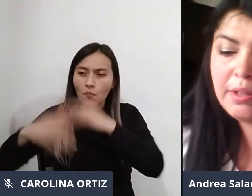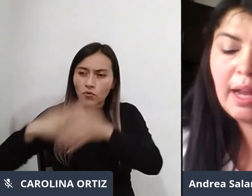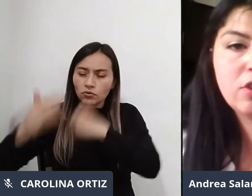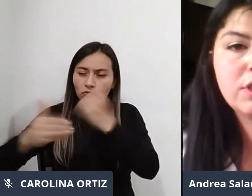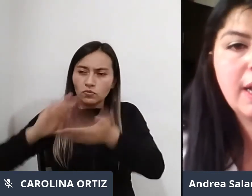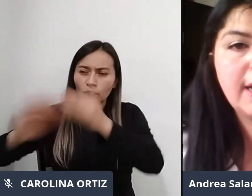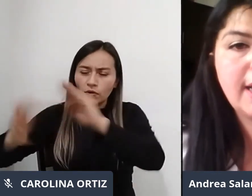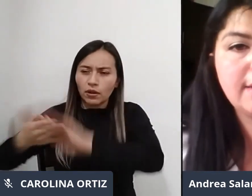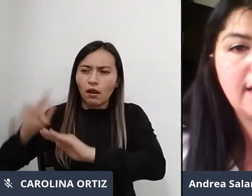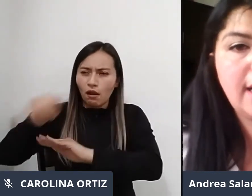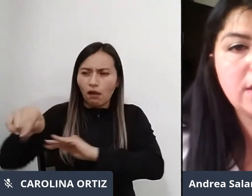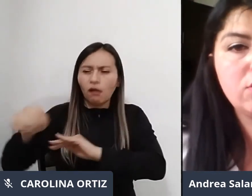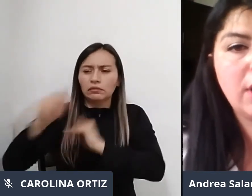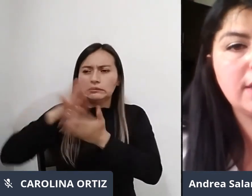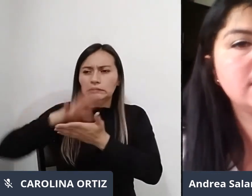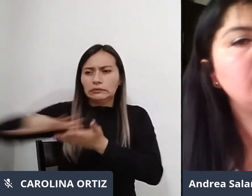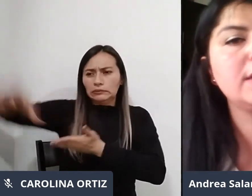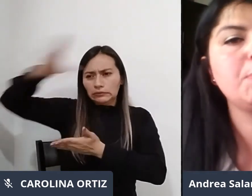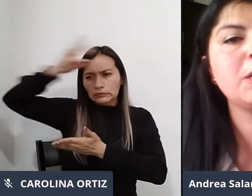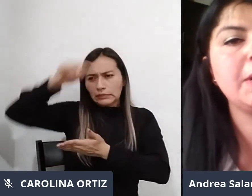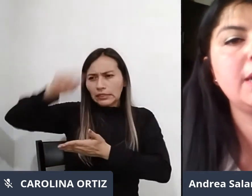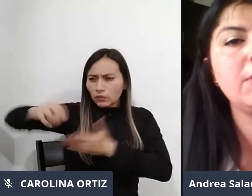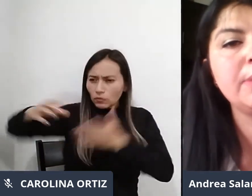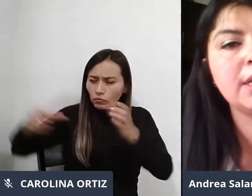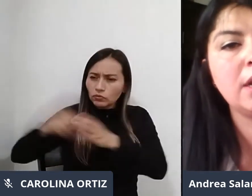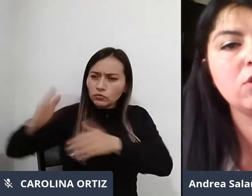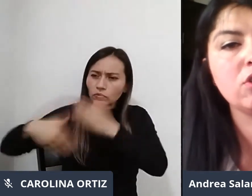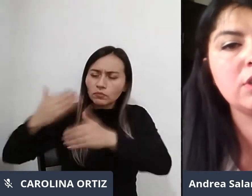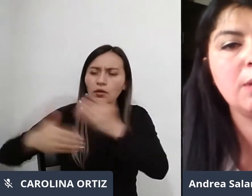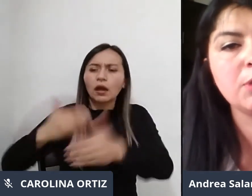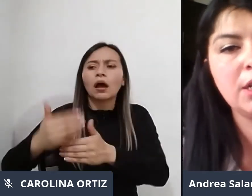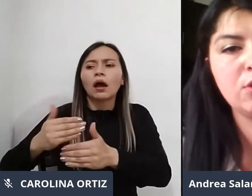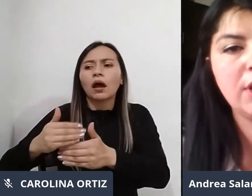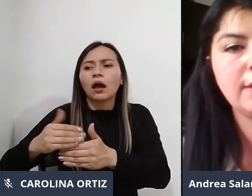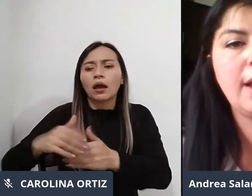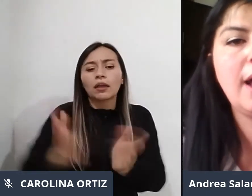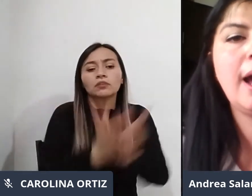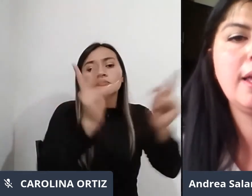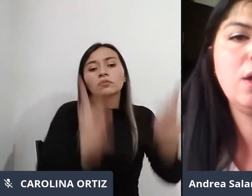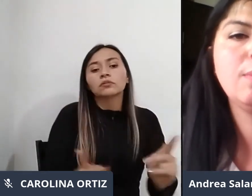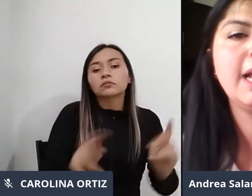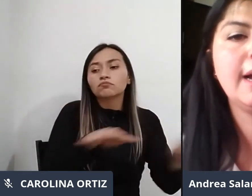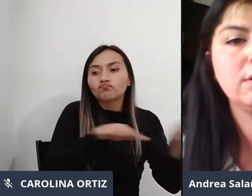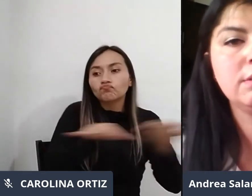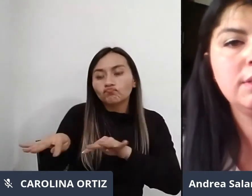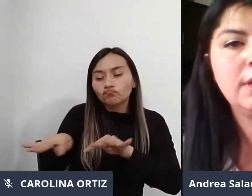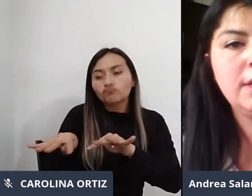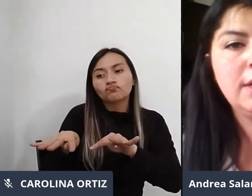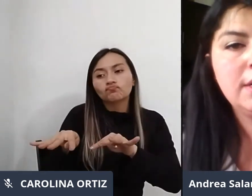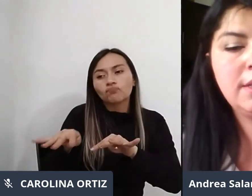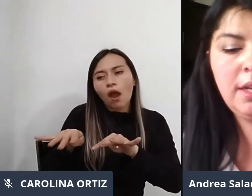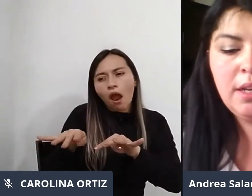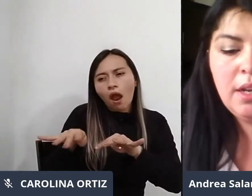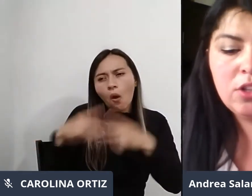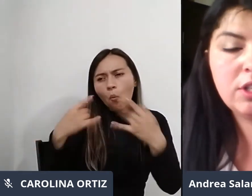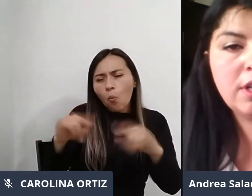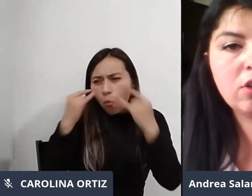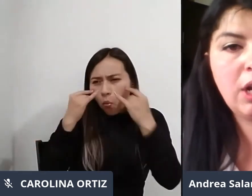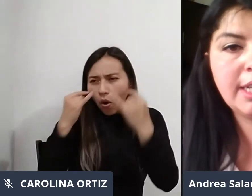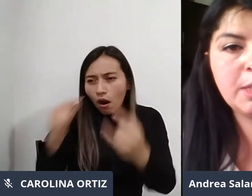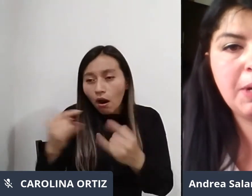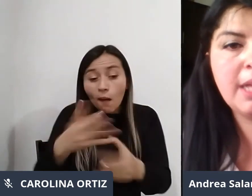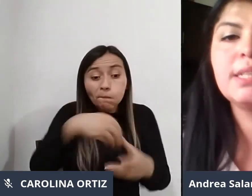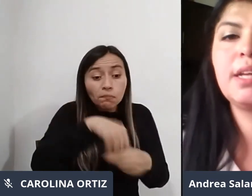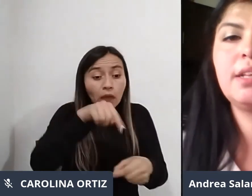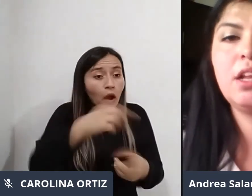procesos comunitarios tienen que atraer al estudiante de diferentes perspectivas mientras nosotros tenemos al estudiante ahí obligado, ¿sí? Entonces,